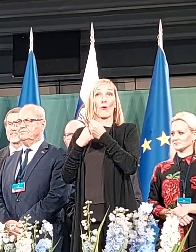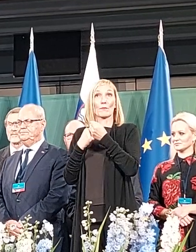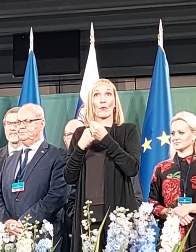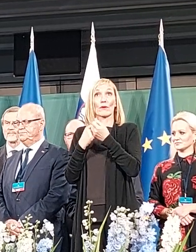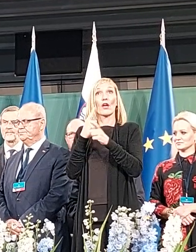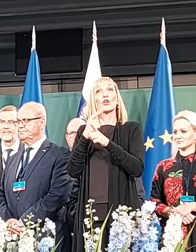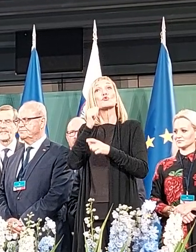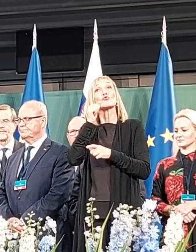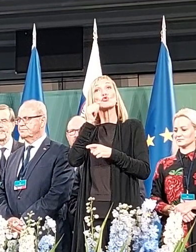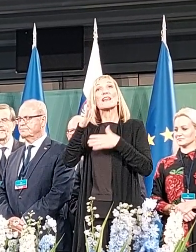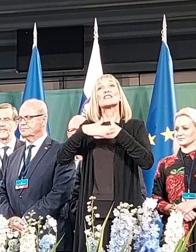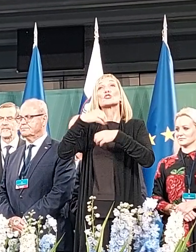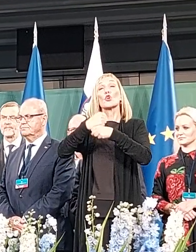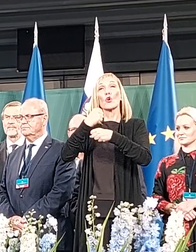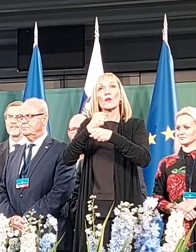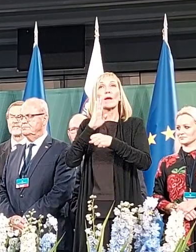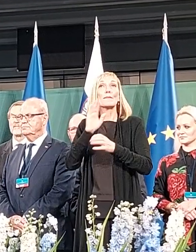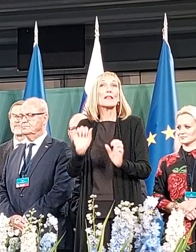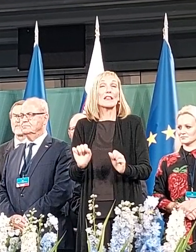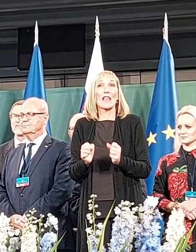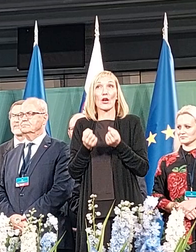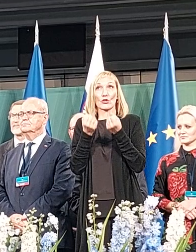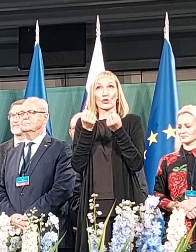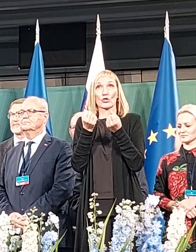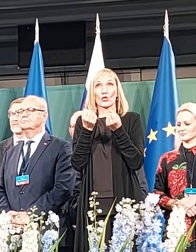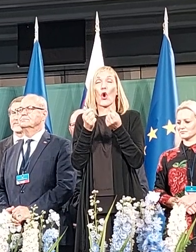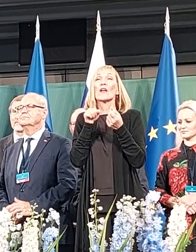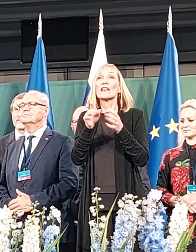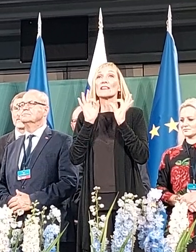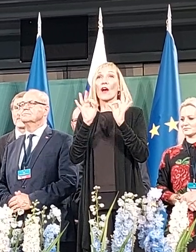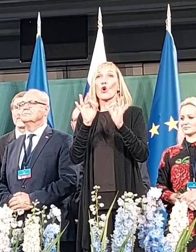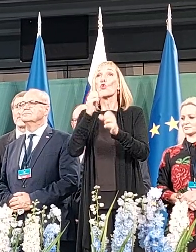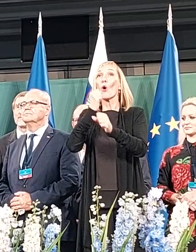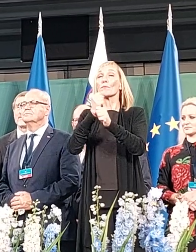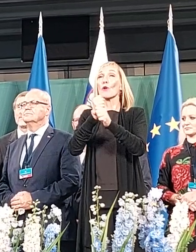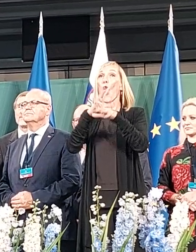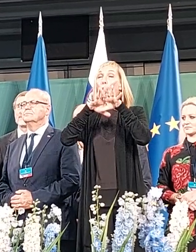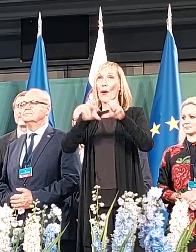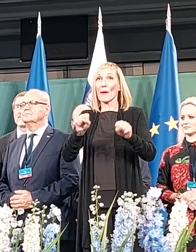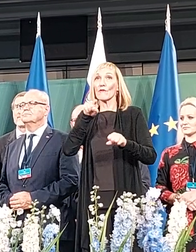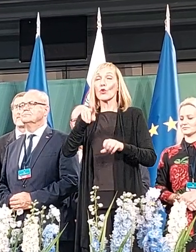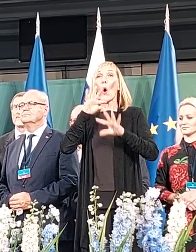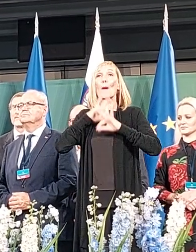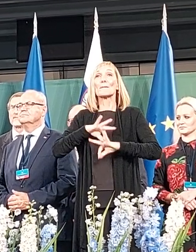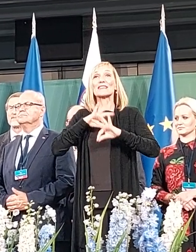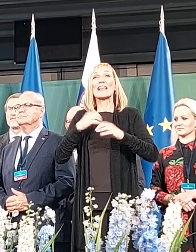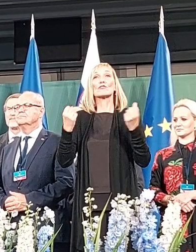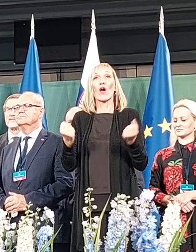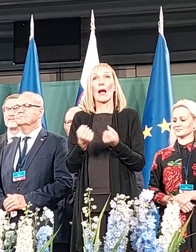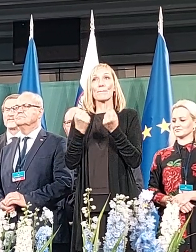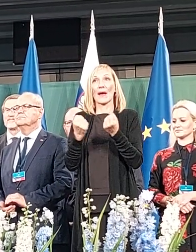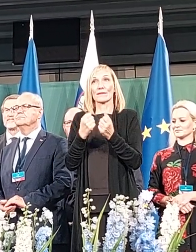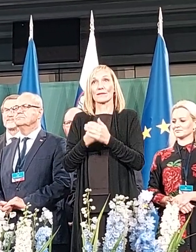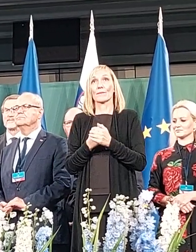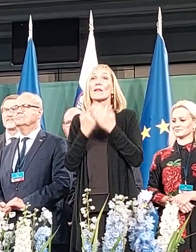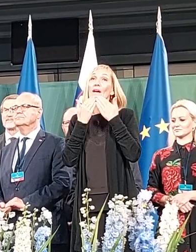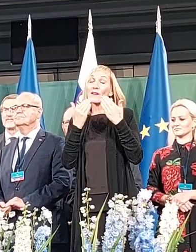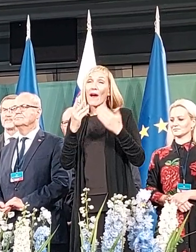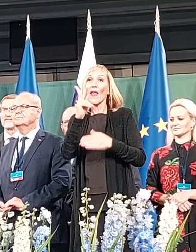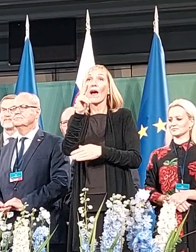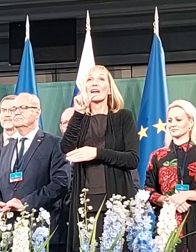celo ženinega sodelovanja bi težko tako dobro oddelal to predsedniško kampanjo. Hvala,